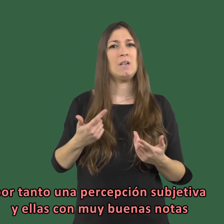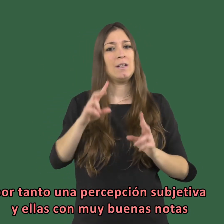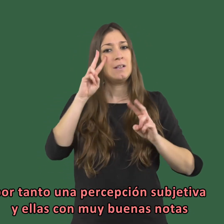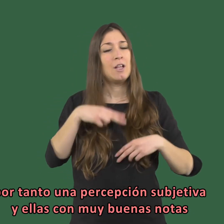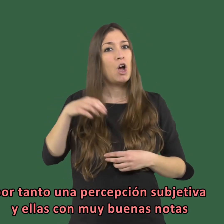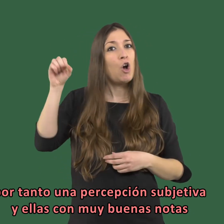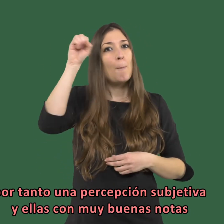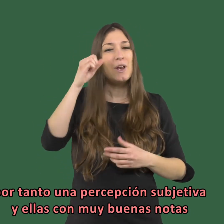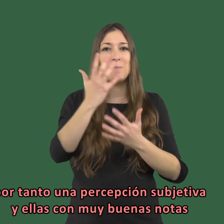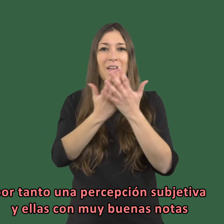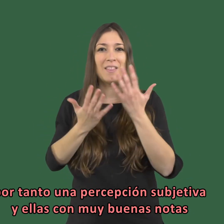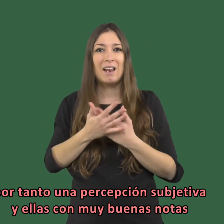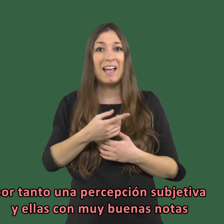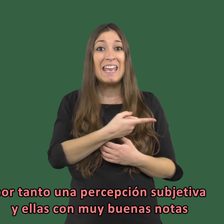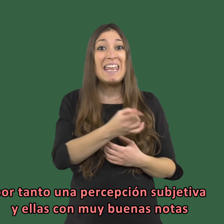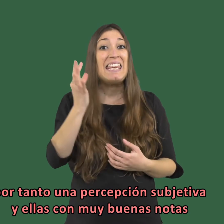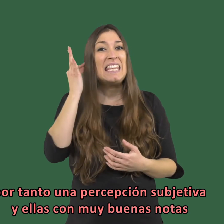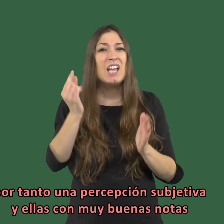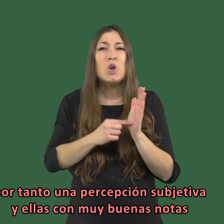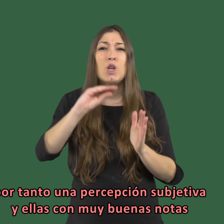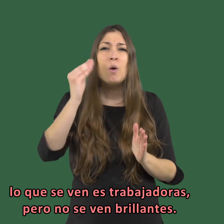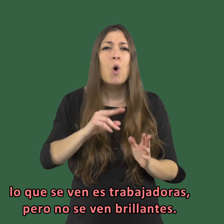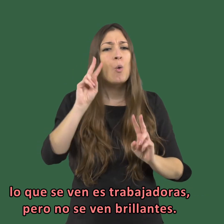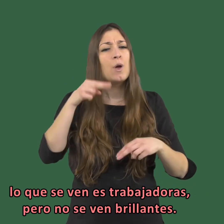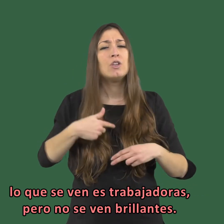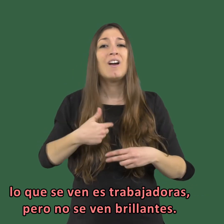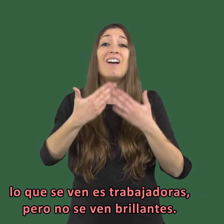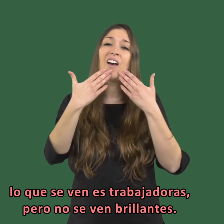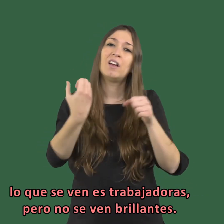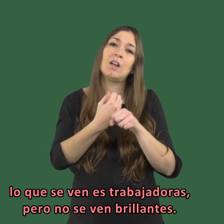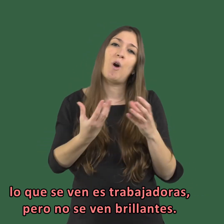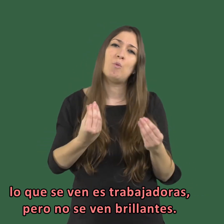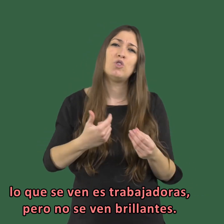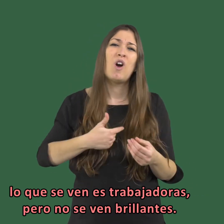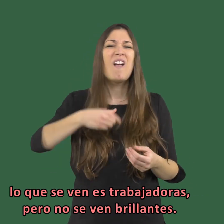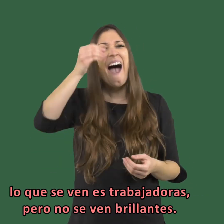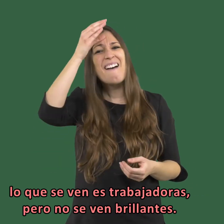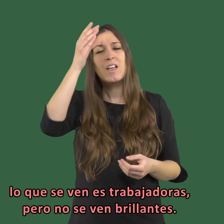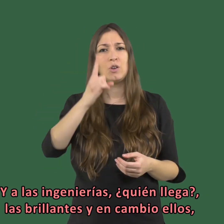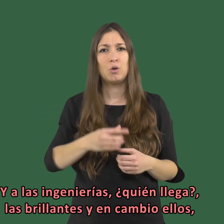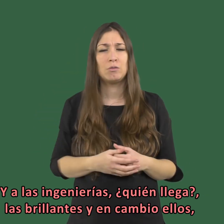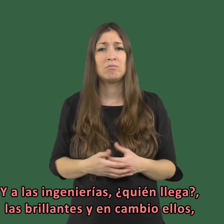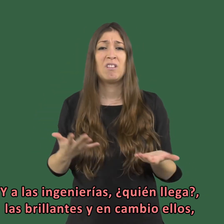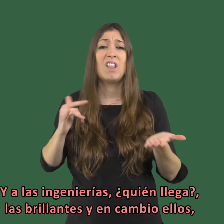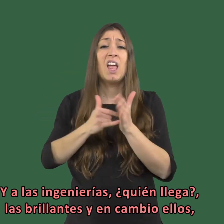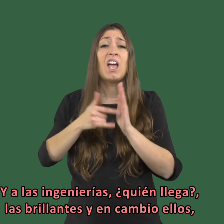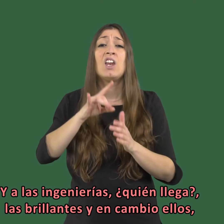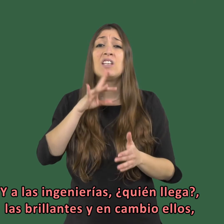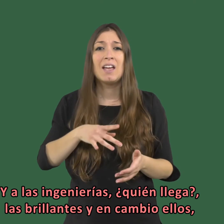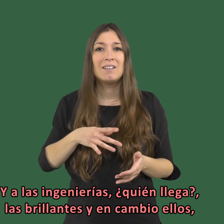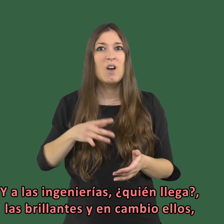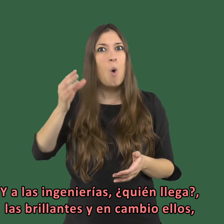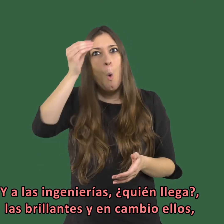una percepción subjetiva. Y ellas, con muy buenas notas, lo que se ven es trabajadoras, pero no se ven brillantes. Y a las ingenierías, ¿quién